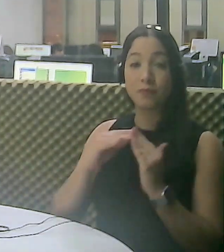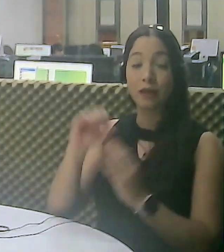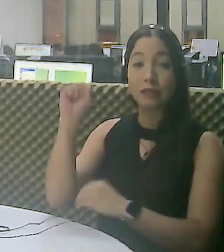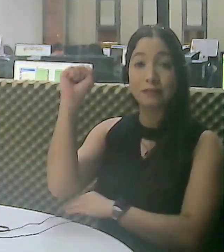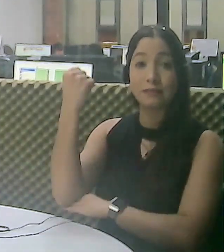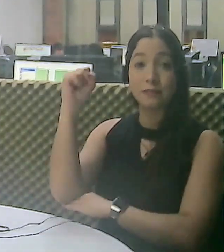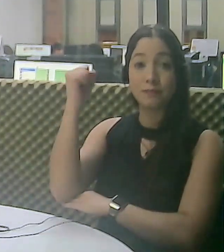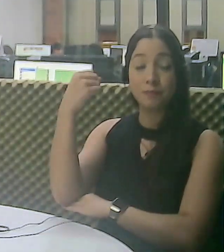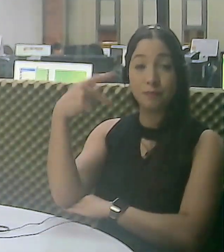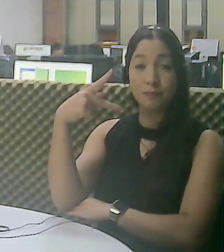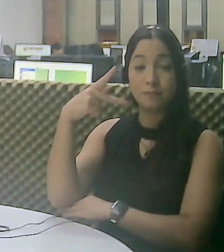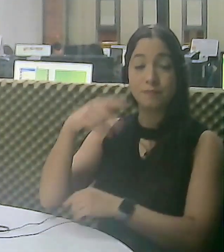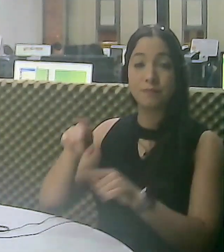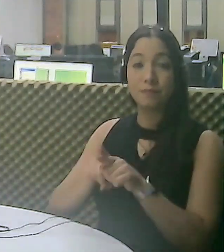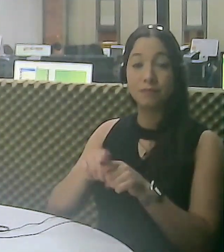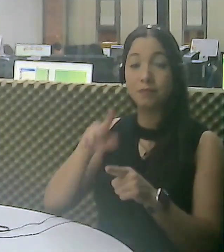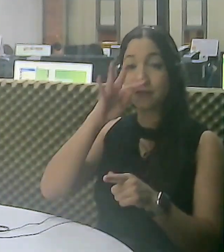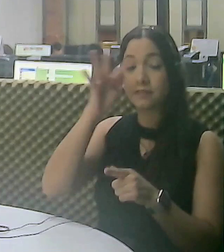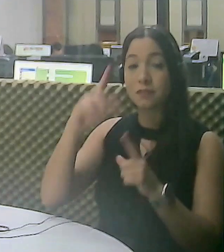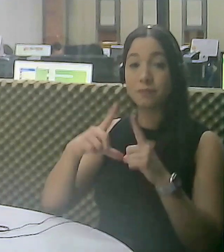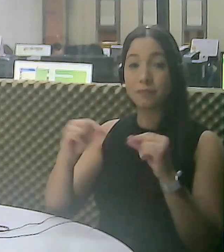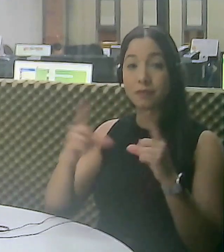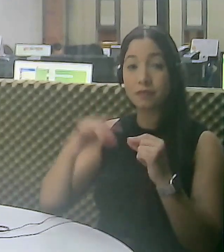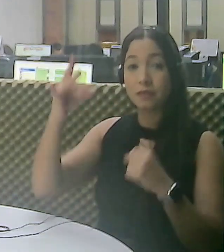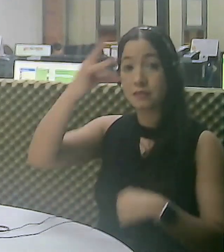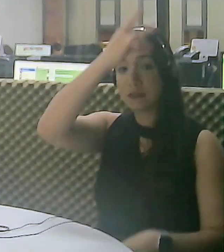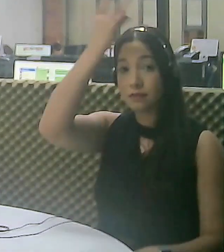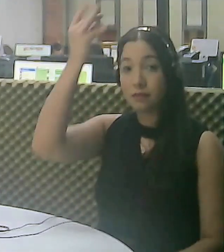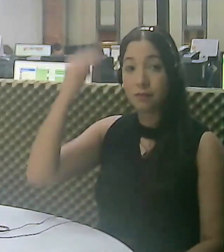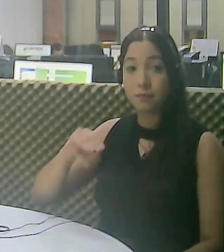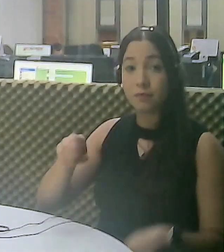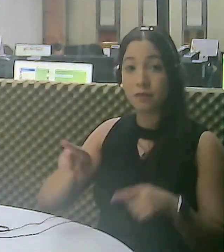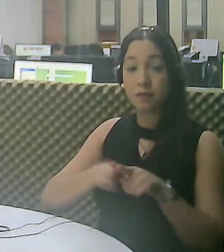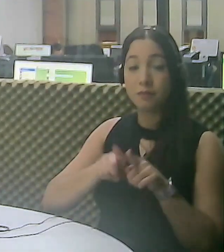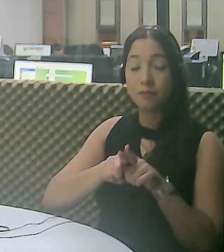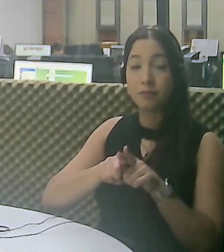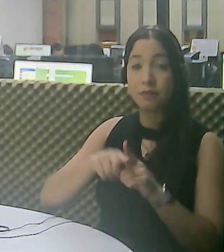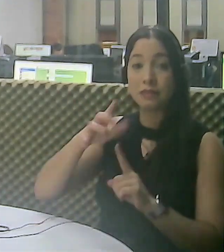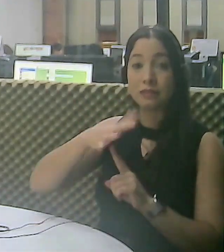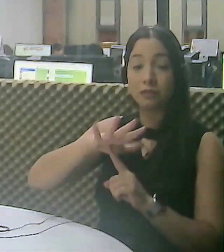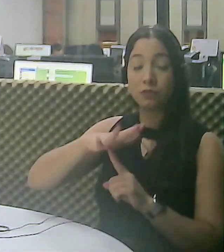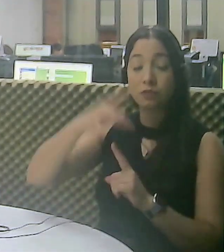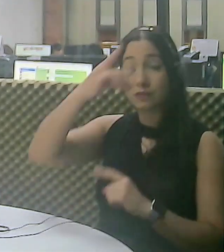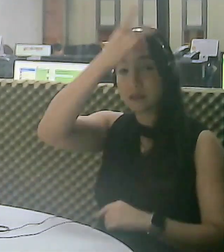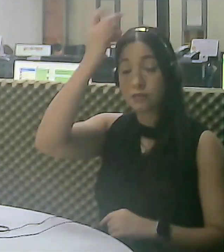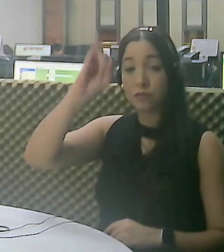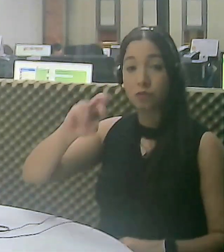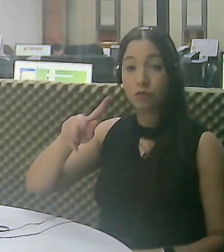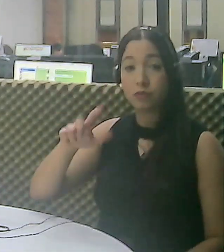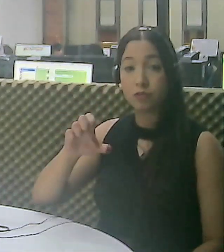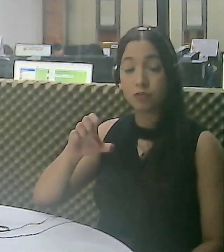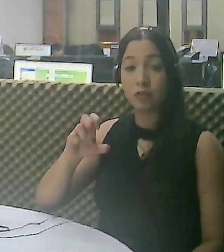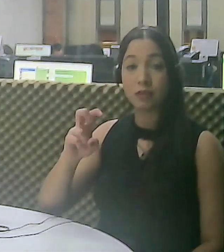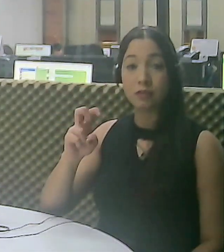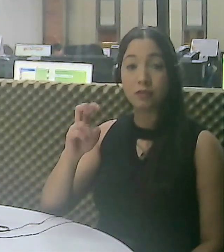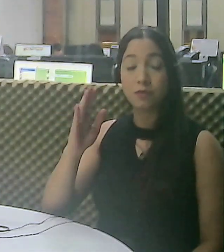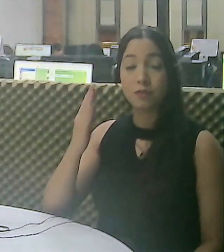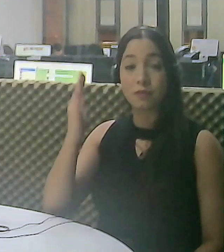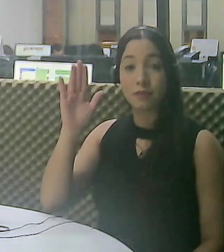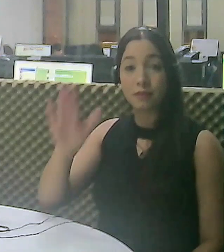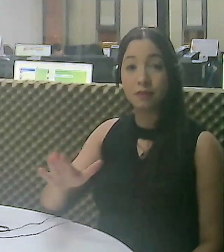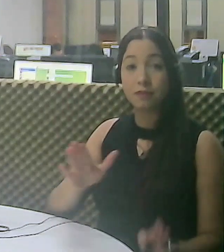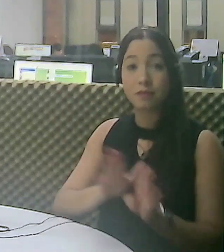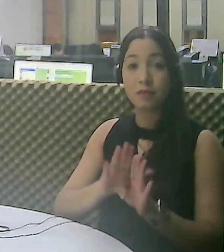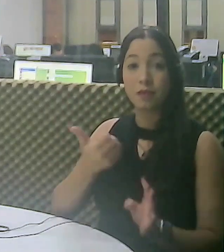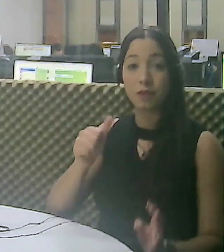Segismundo Pereira, Jardim Brasília, Santa Mônica e São Jorge. O veículo circulará entre 5 da tarde e 11 da